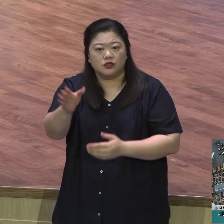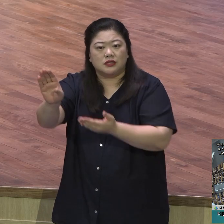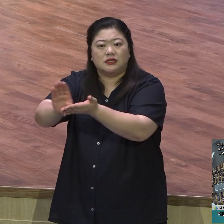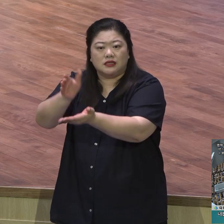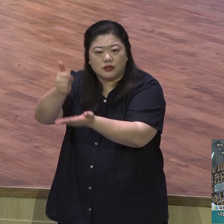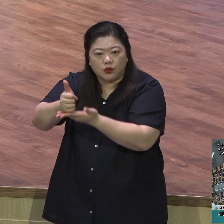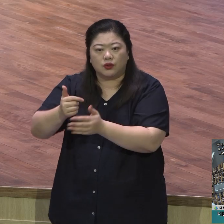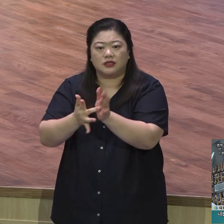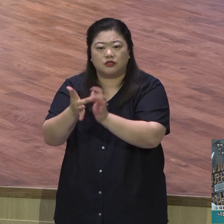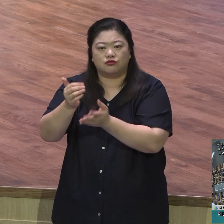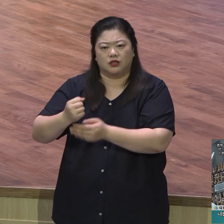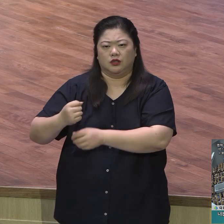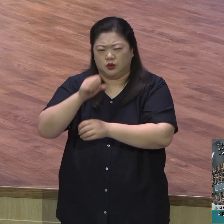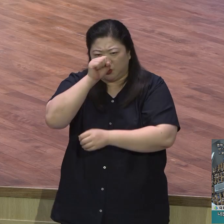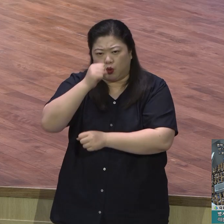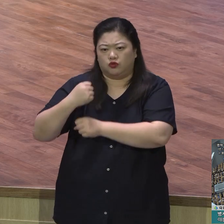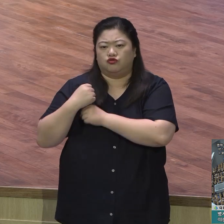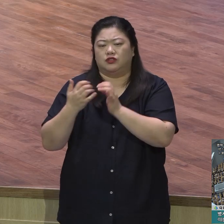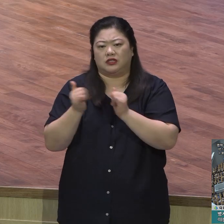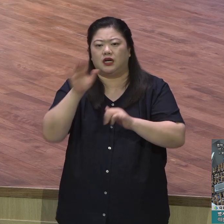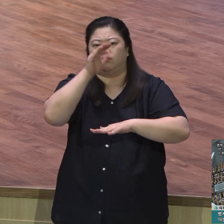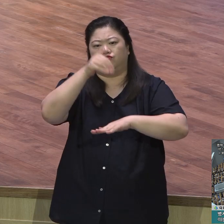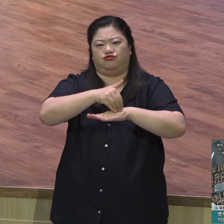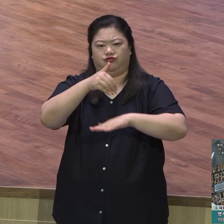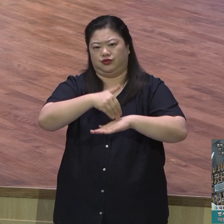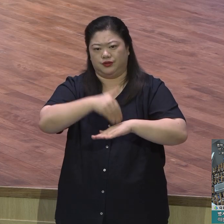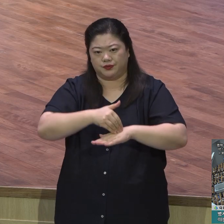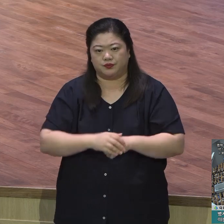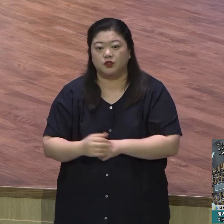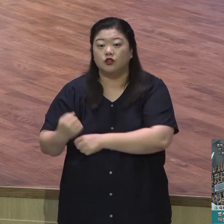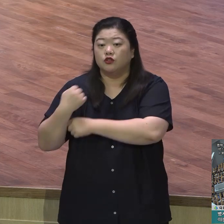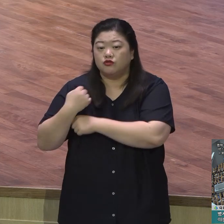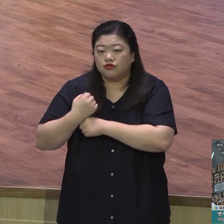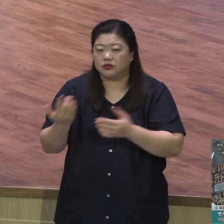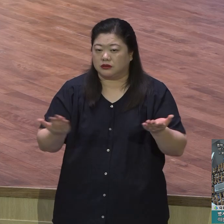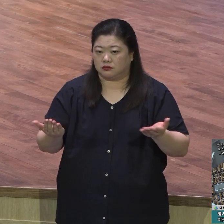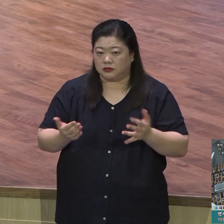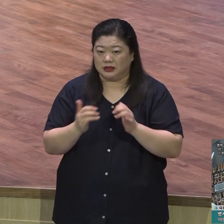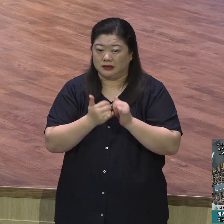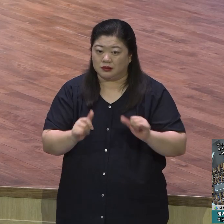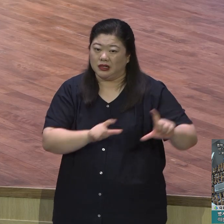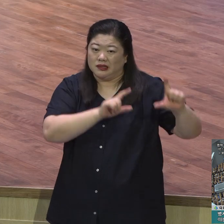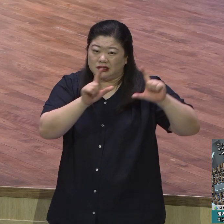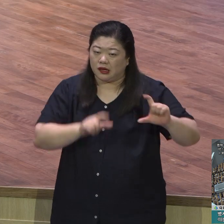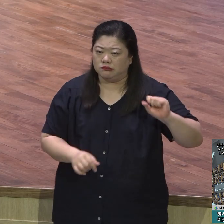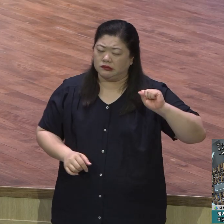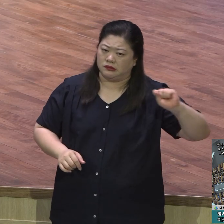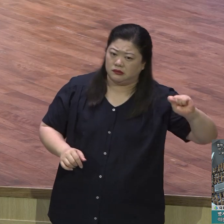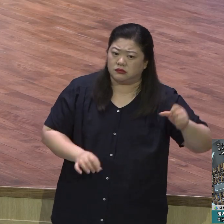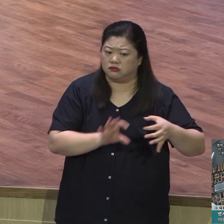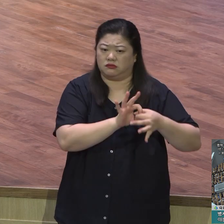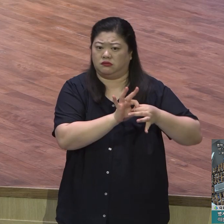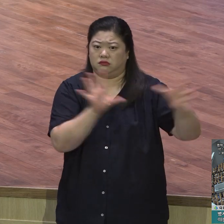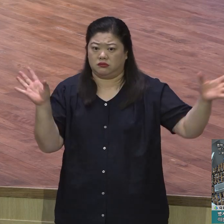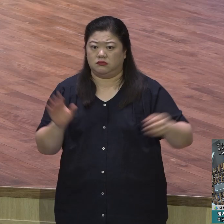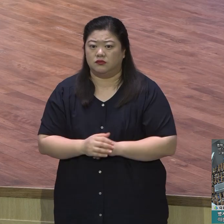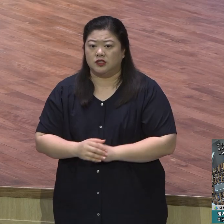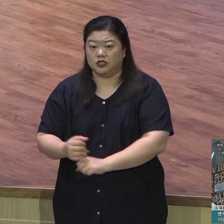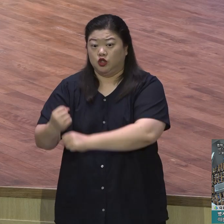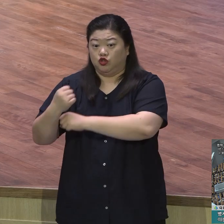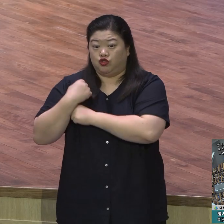좋은 병사로 나와 함께 고난을 받아라. 병사로 복무하는 자는 자기 생활에 얽매인 자가 하나도 없나니 이는 병사로